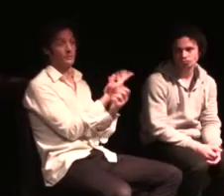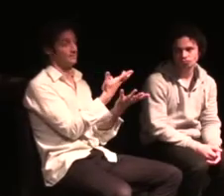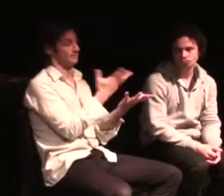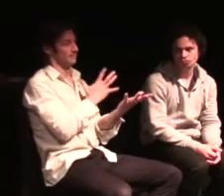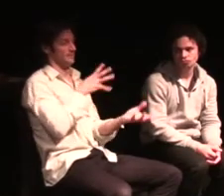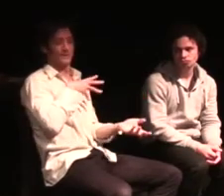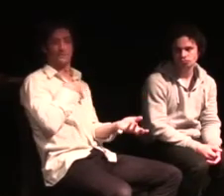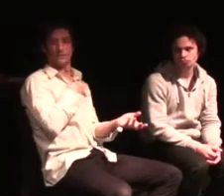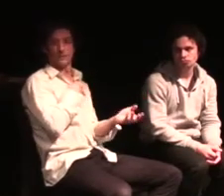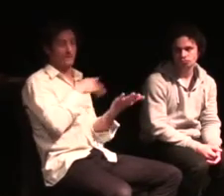La prison,